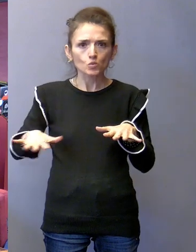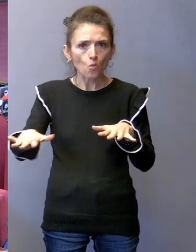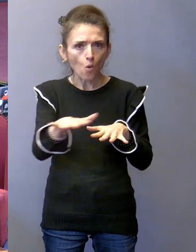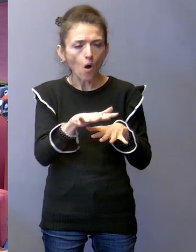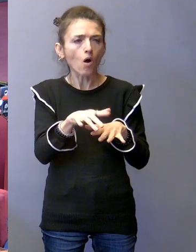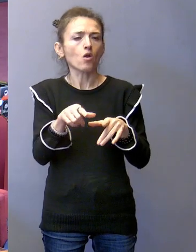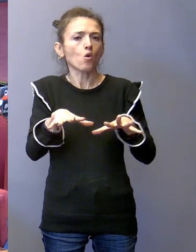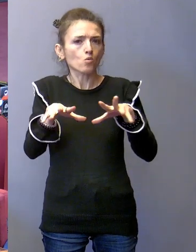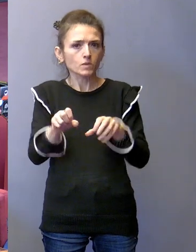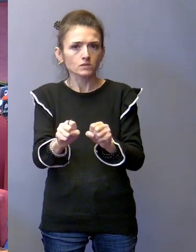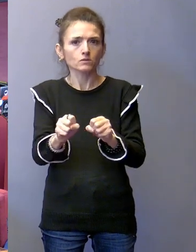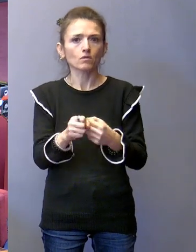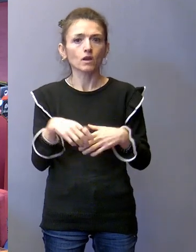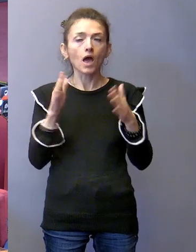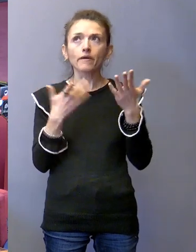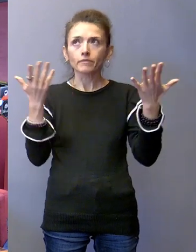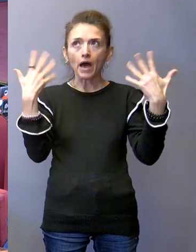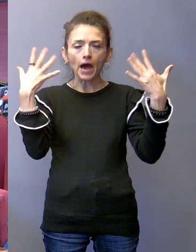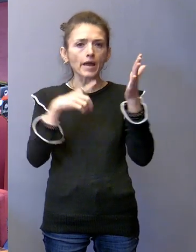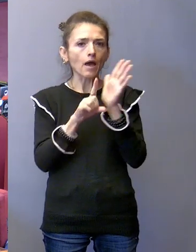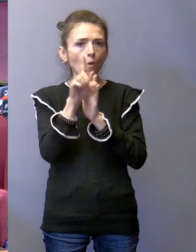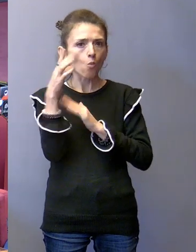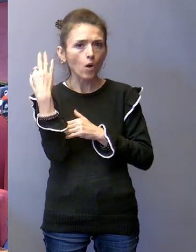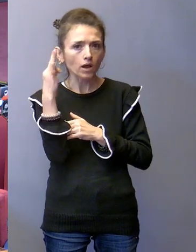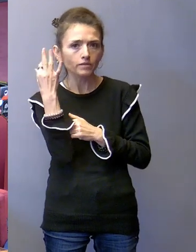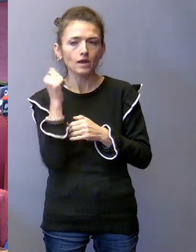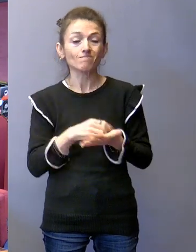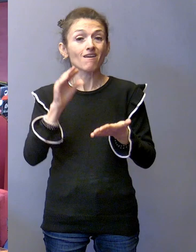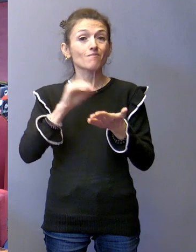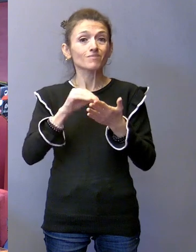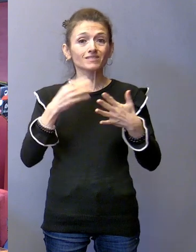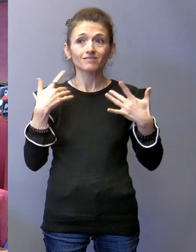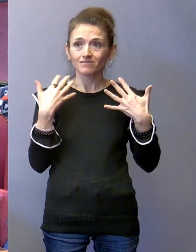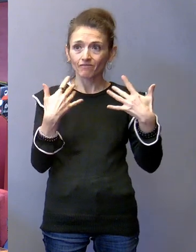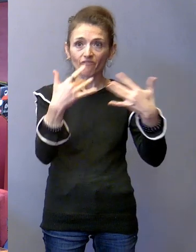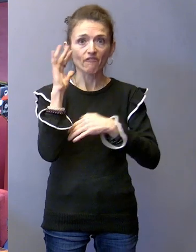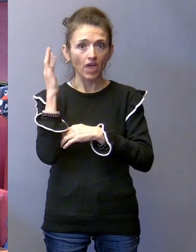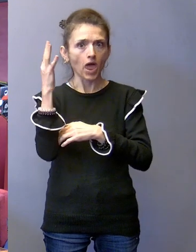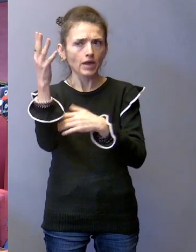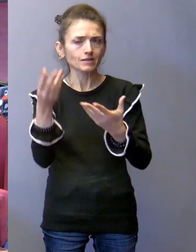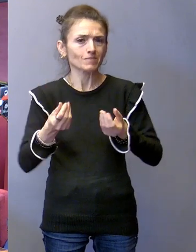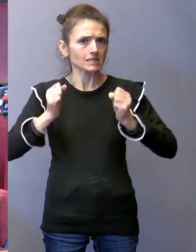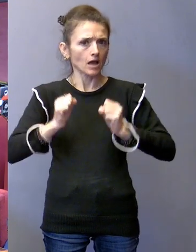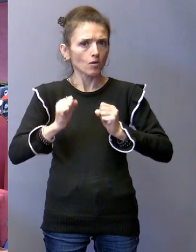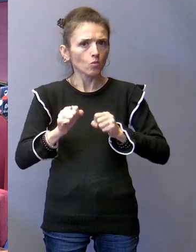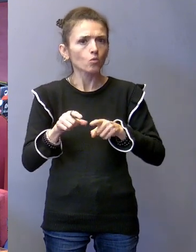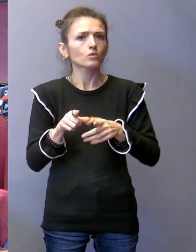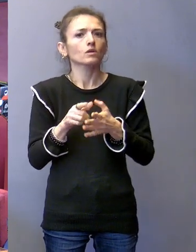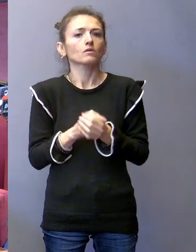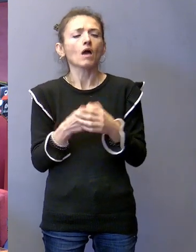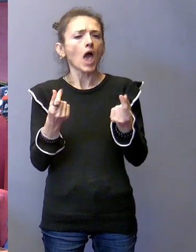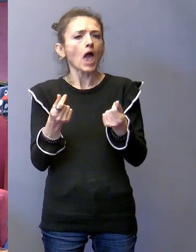l'attenzione alla qualità dell'aria l'importanza del verde per la salute l'economia circolare e le